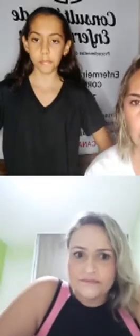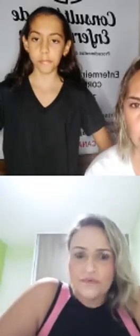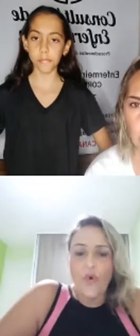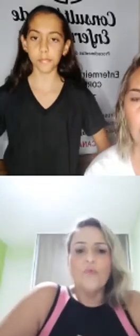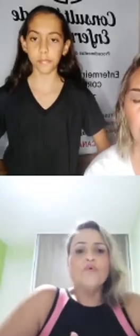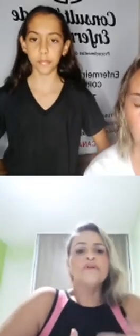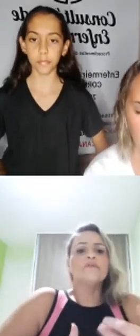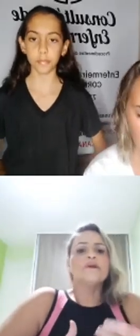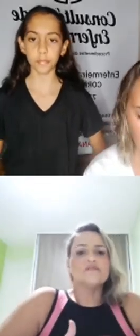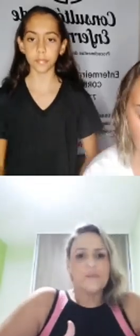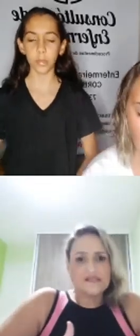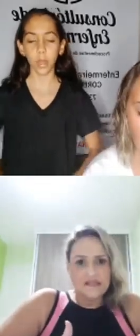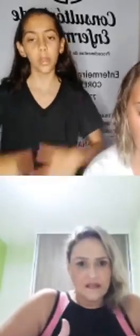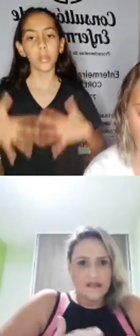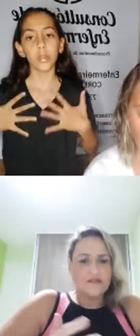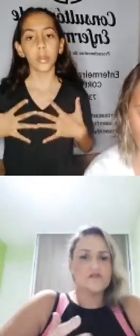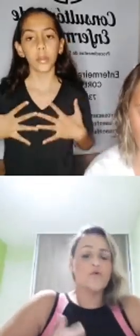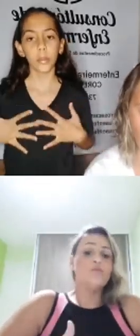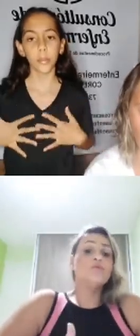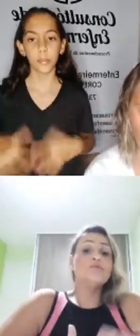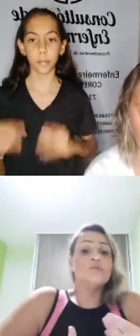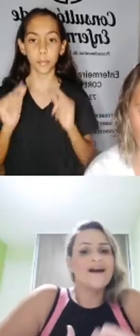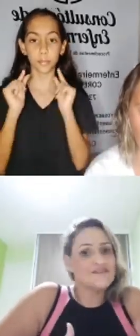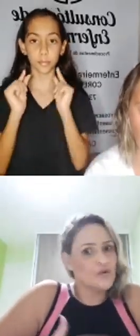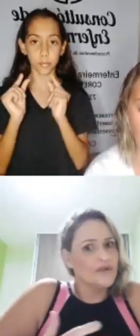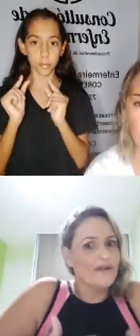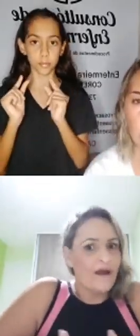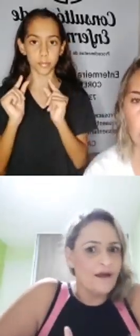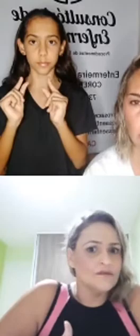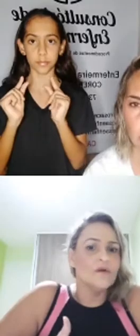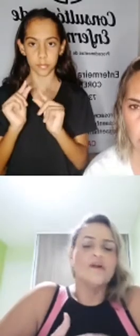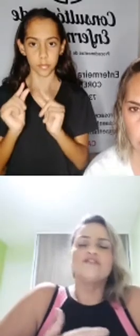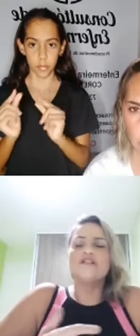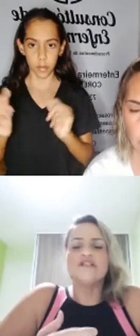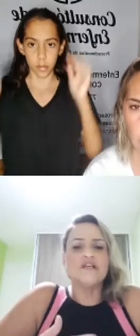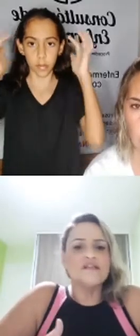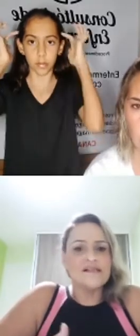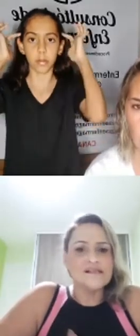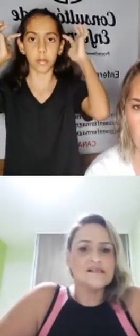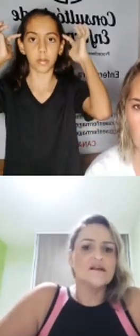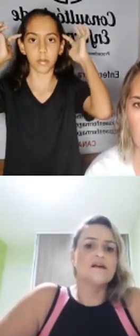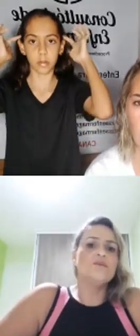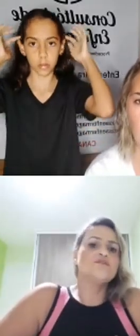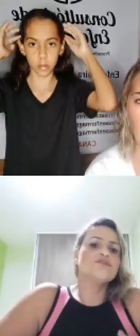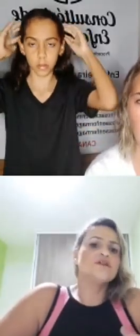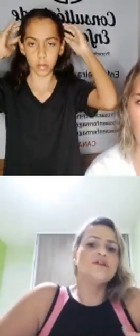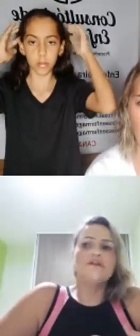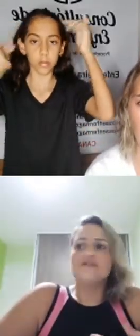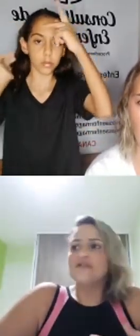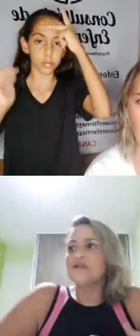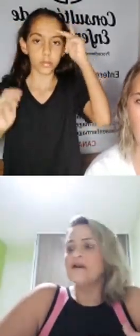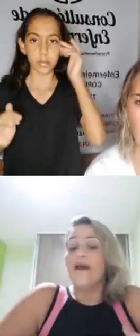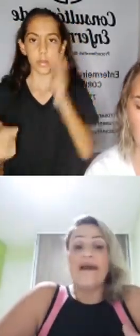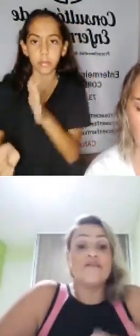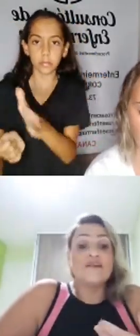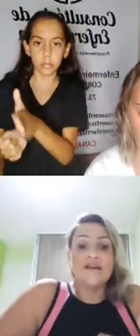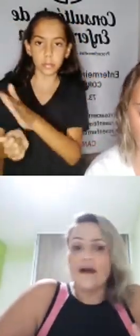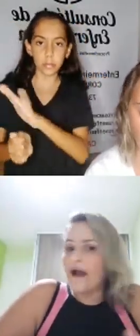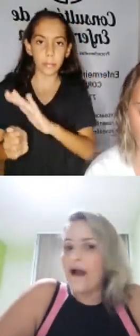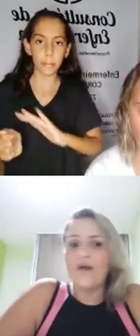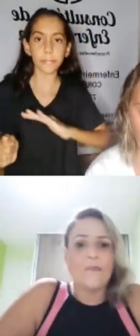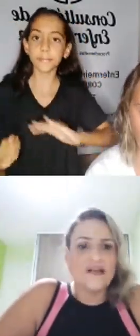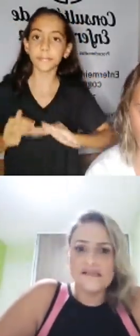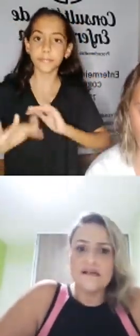tranquila, com muito menos pacientes, com muito mais cuidado, de higienização, de